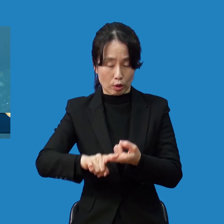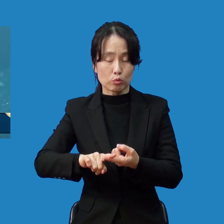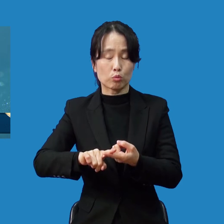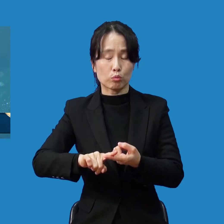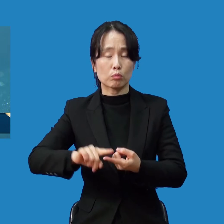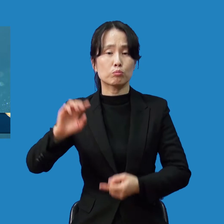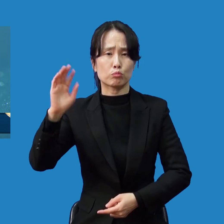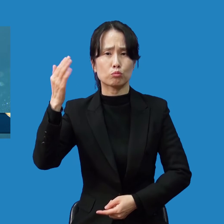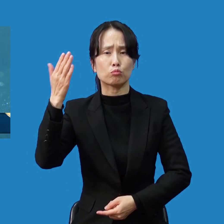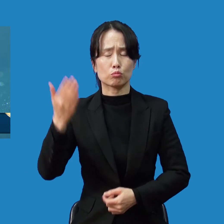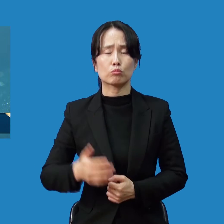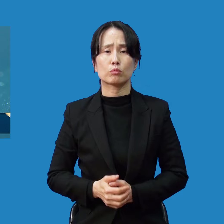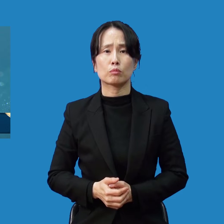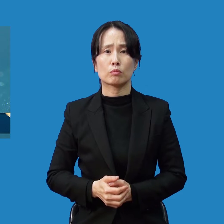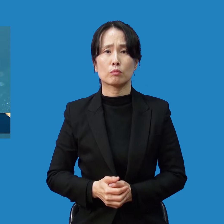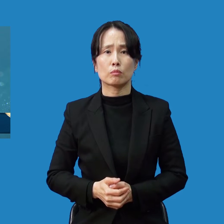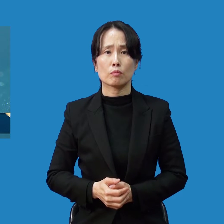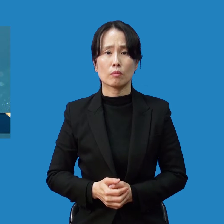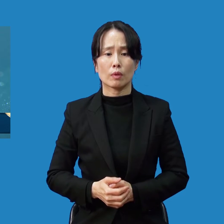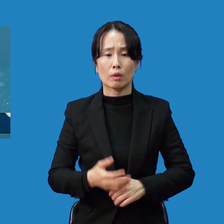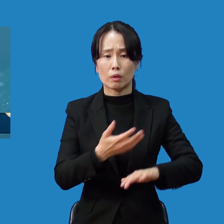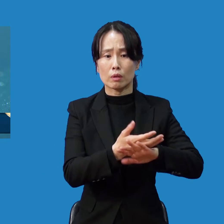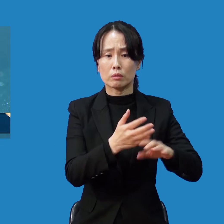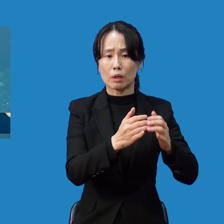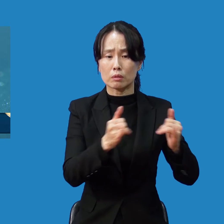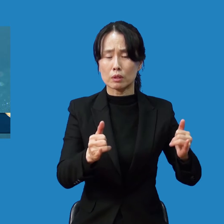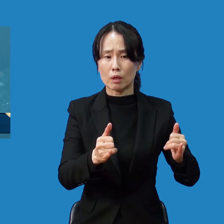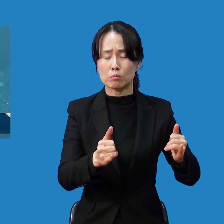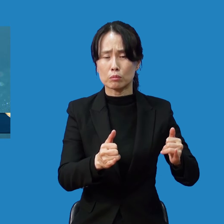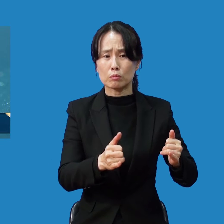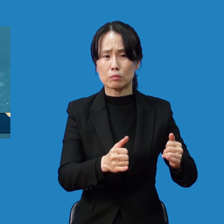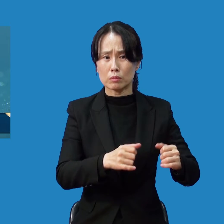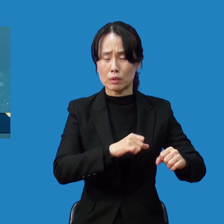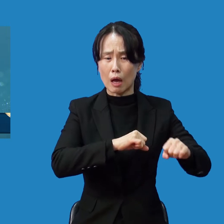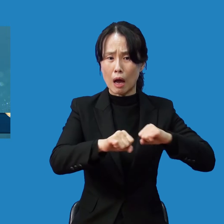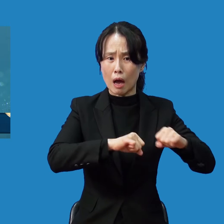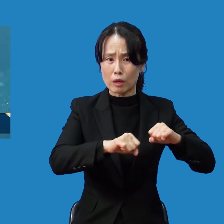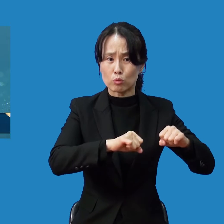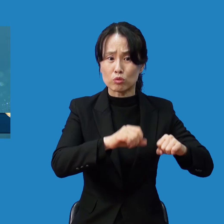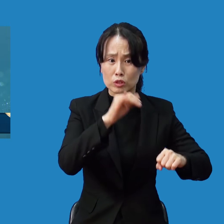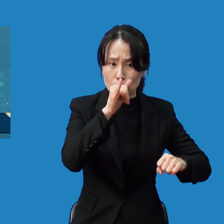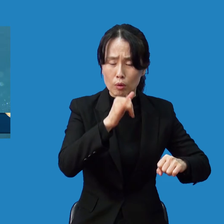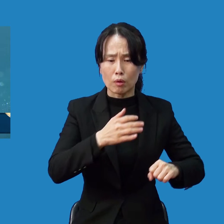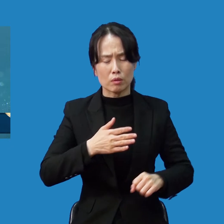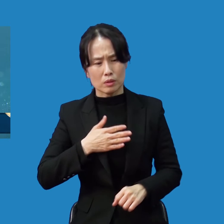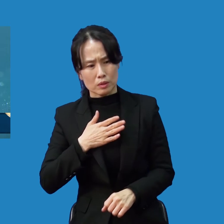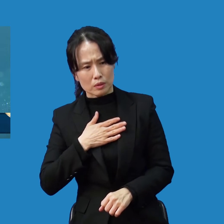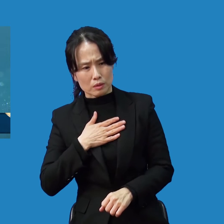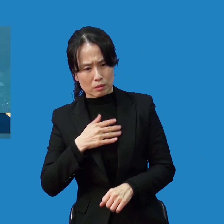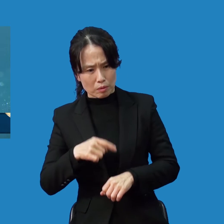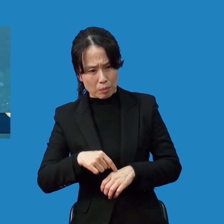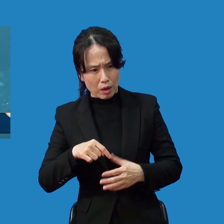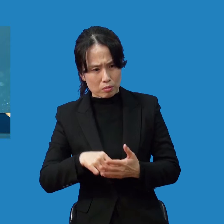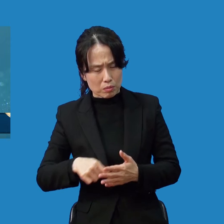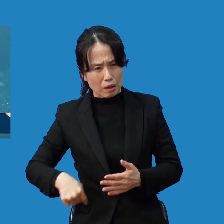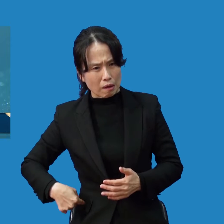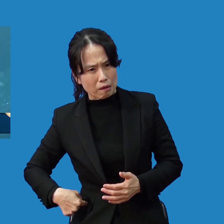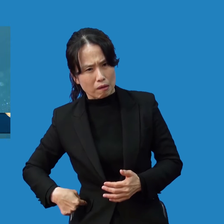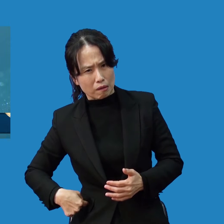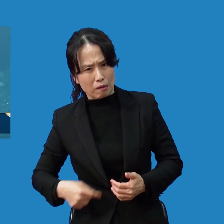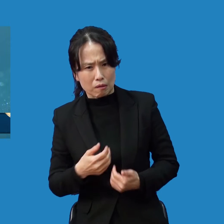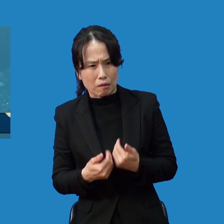된다는 뜻입니다. 다른 사람은 다 해도 나는 그것이 아무래도 마음에